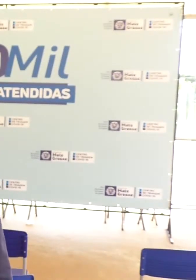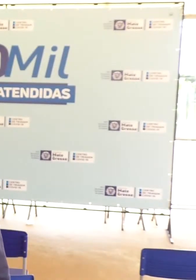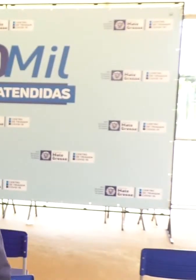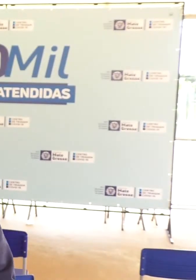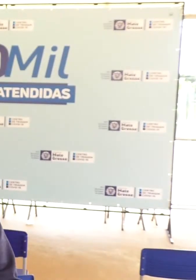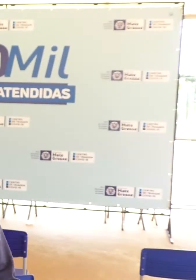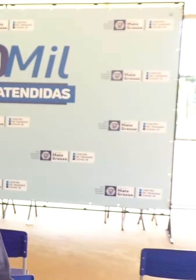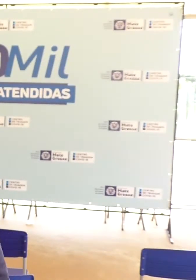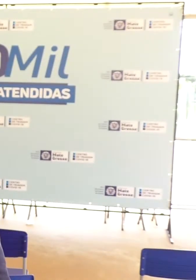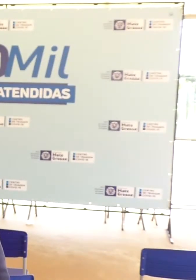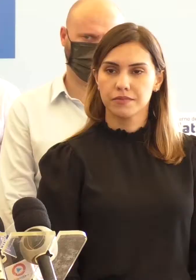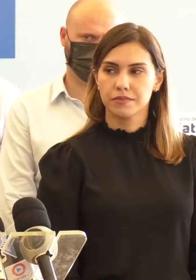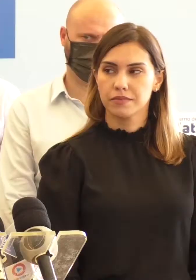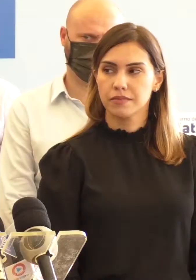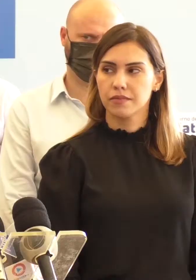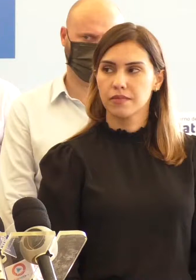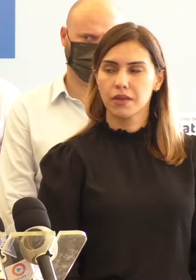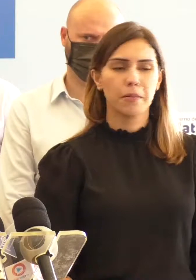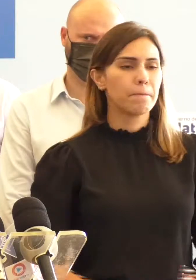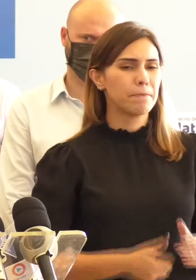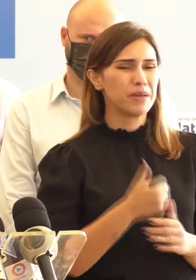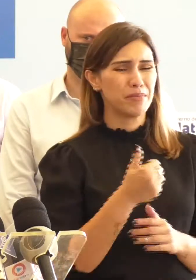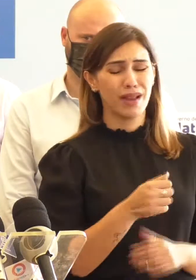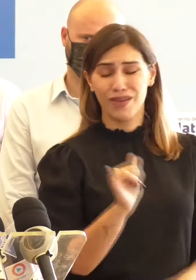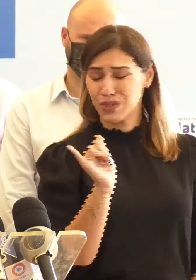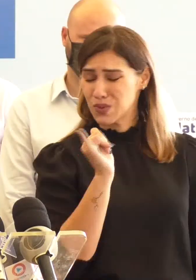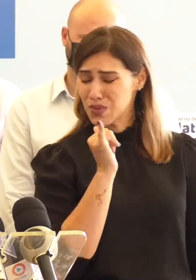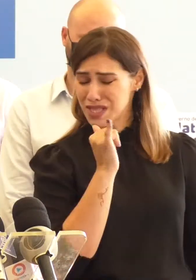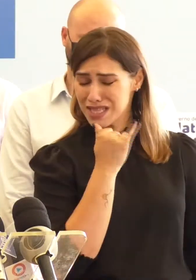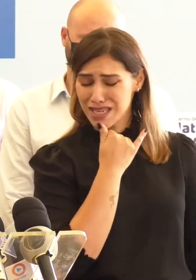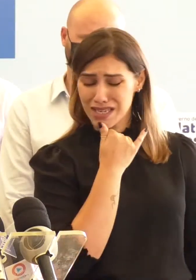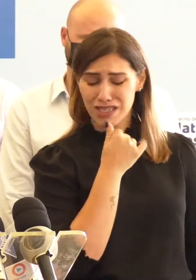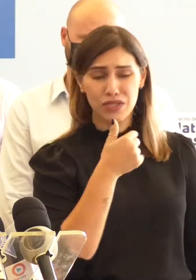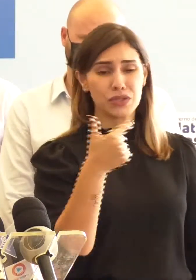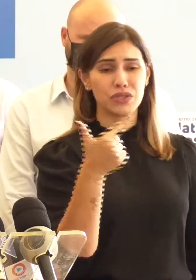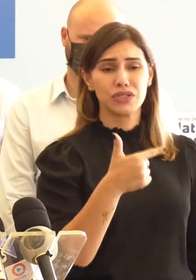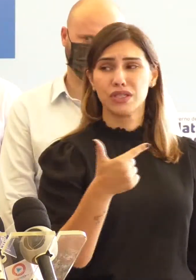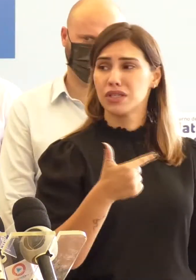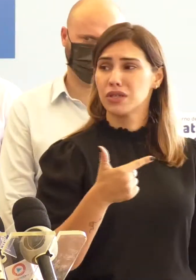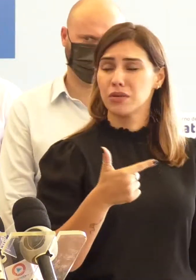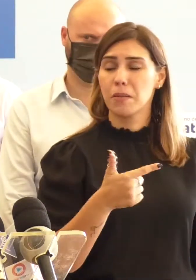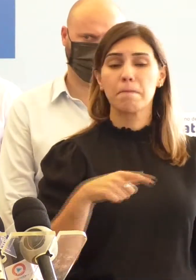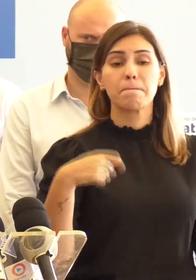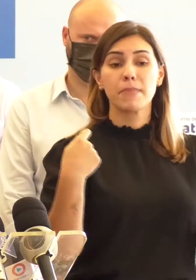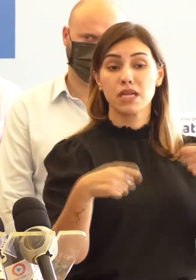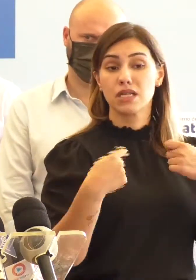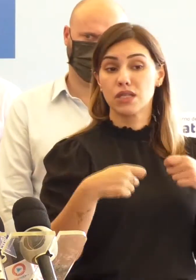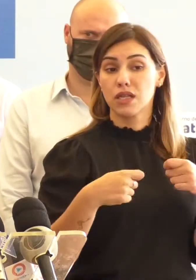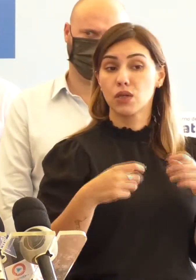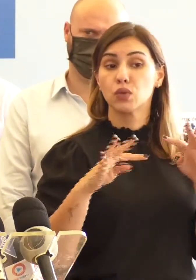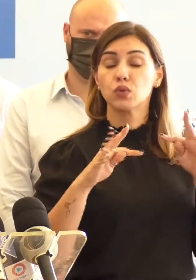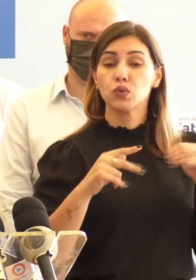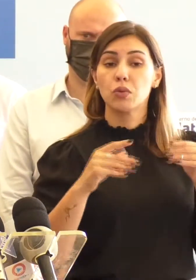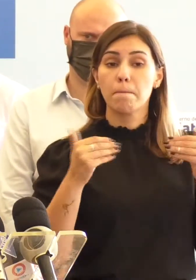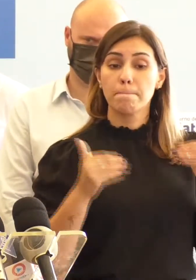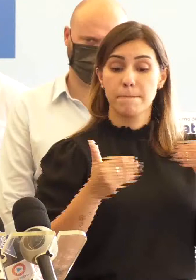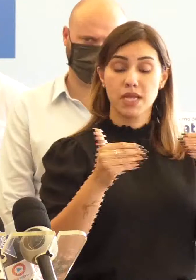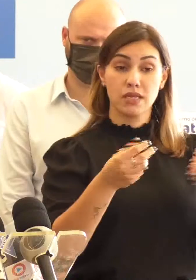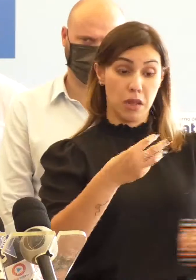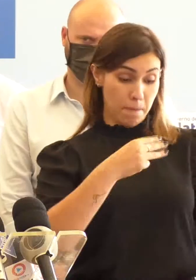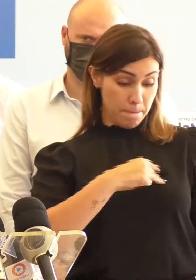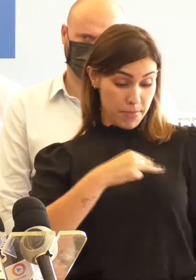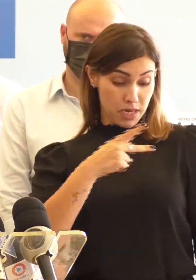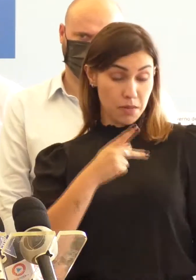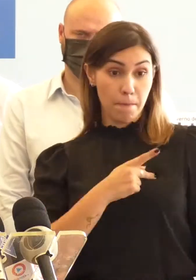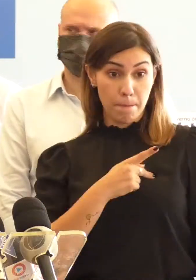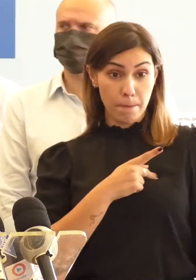contra o Covid. Veja aí. Primeiro, eu acho lamentável. E segundo, necessário que o Ministério Público e o